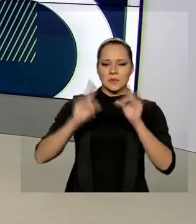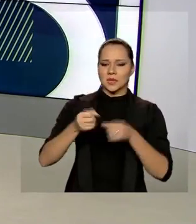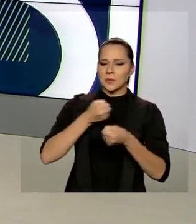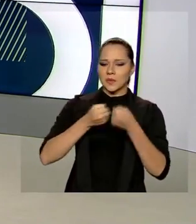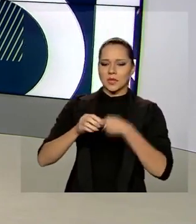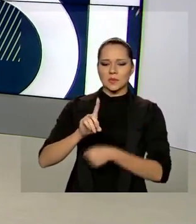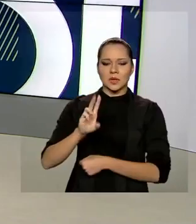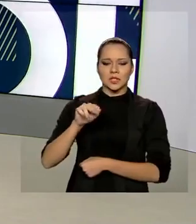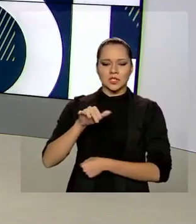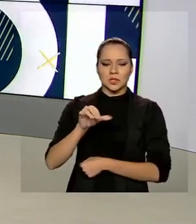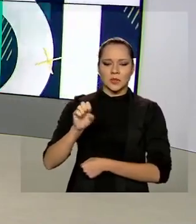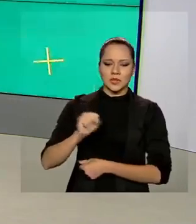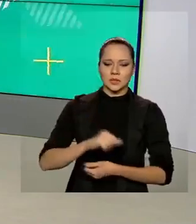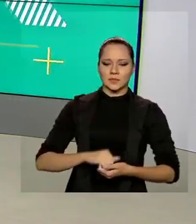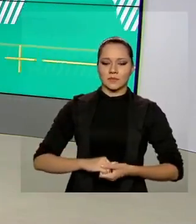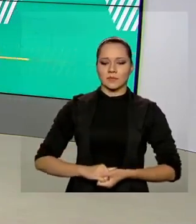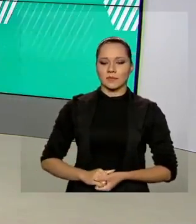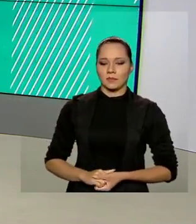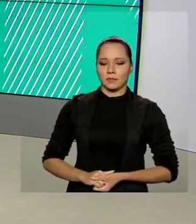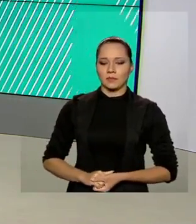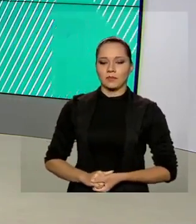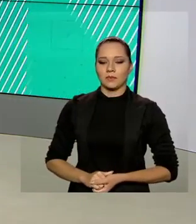na reportagem do Dimas Soldi.